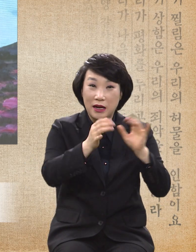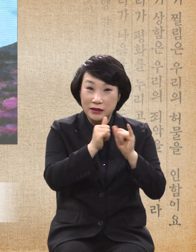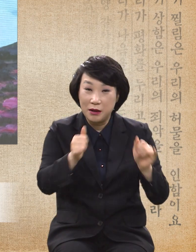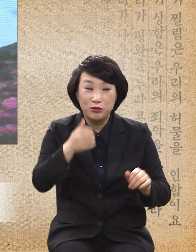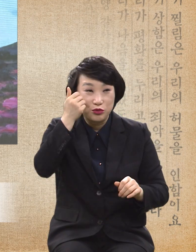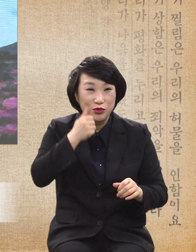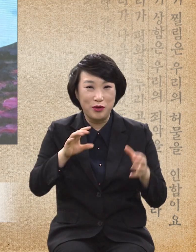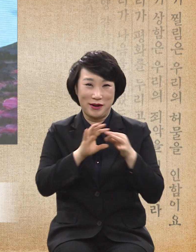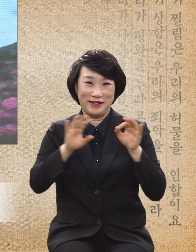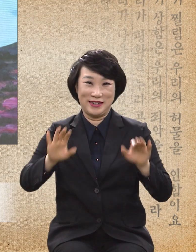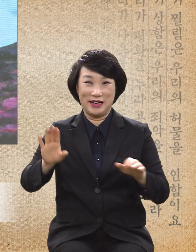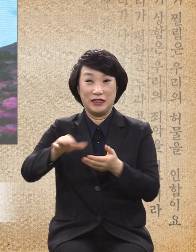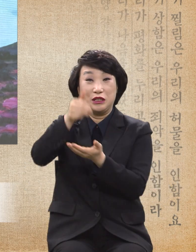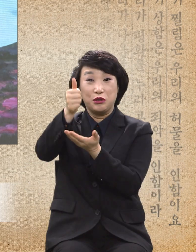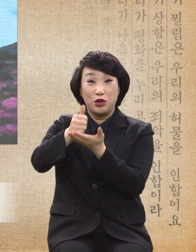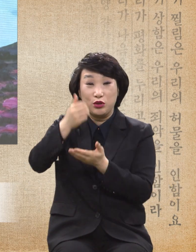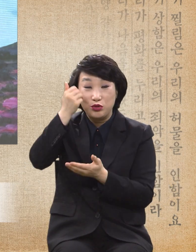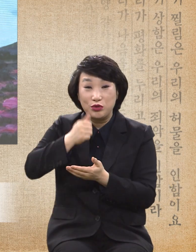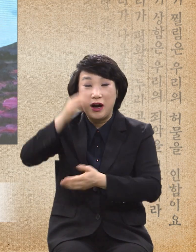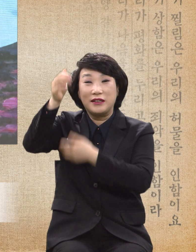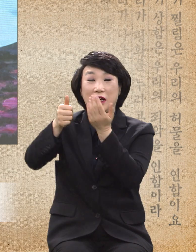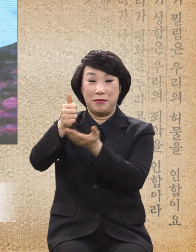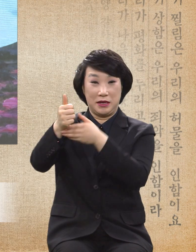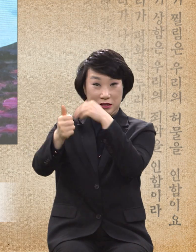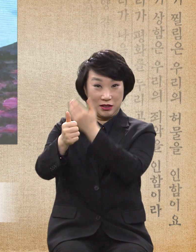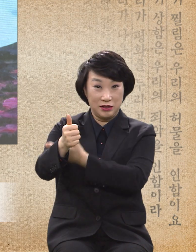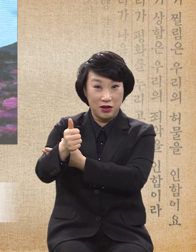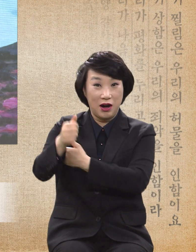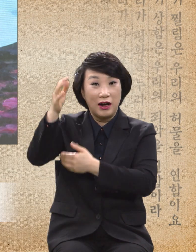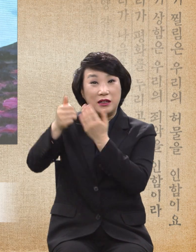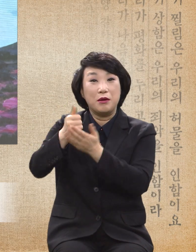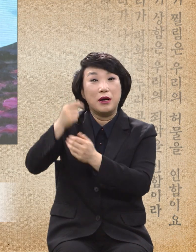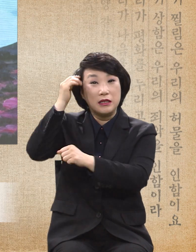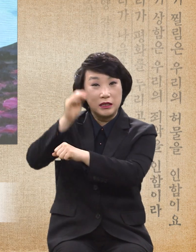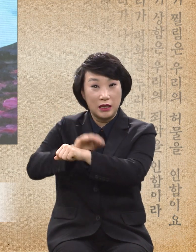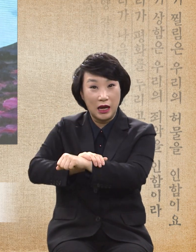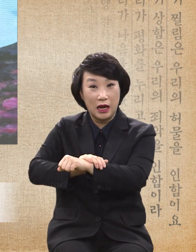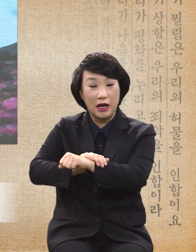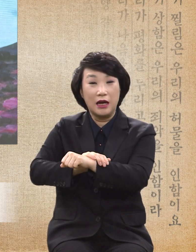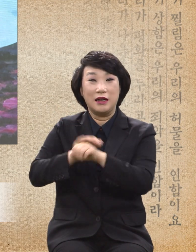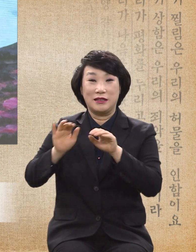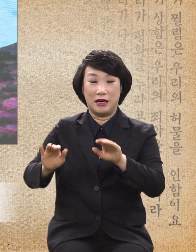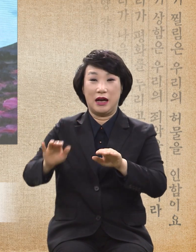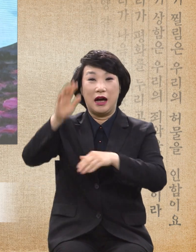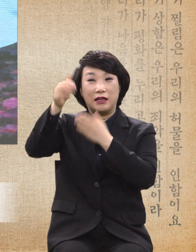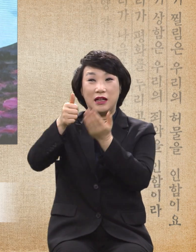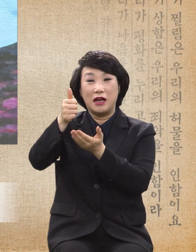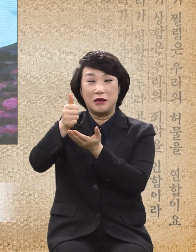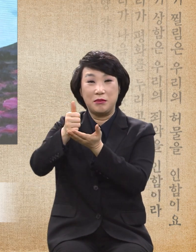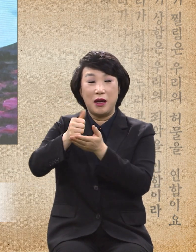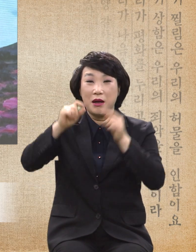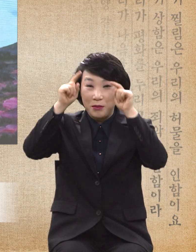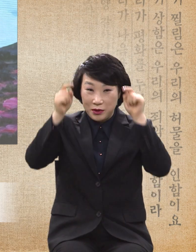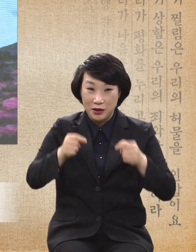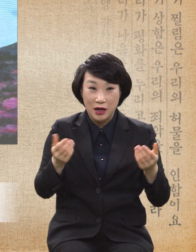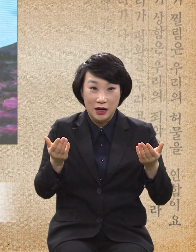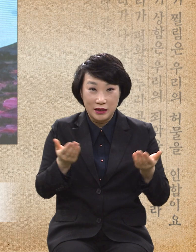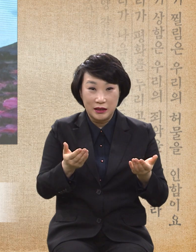그리스도는 하나님의 능력이요 하나님의 지혜요, 하나님의 미련한